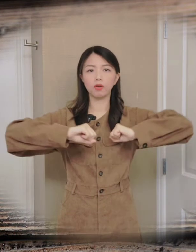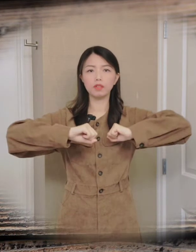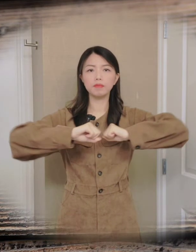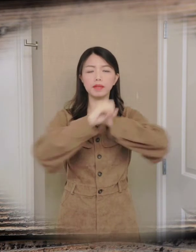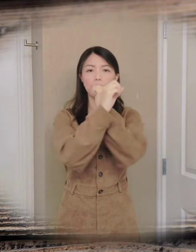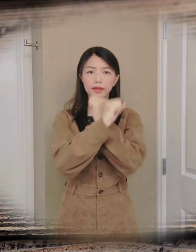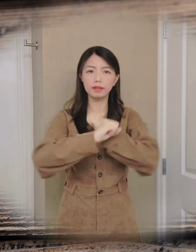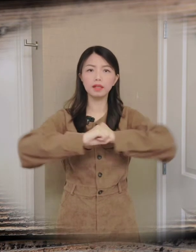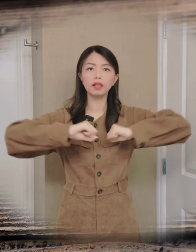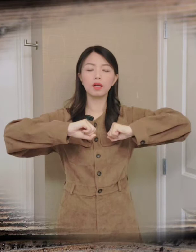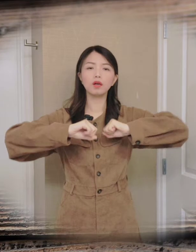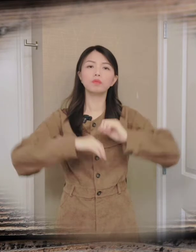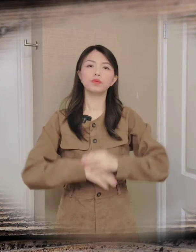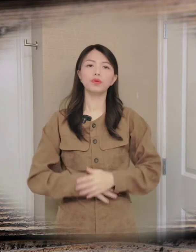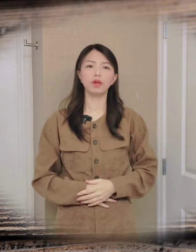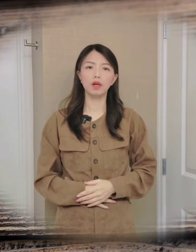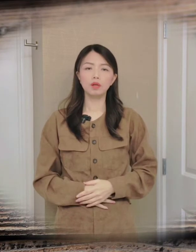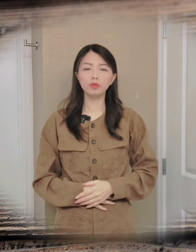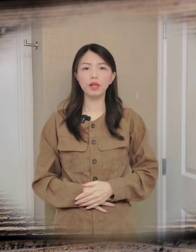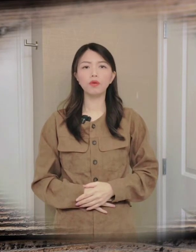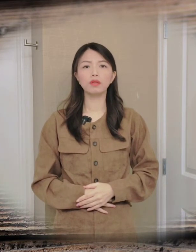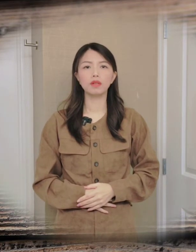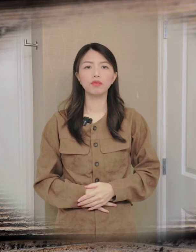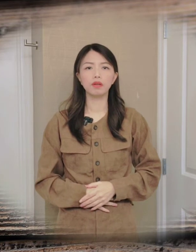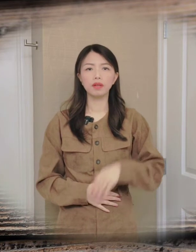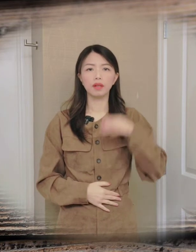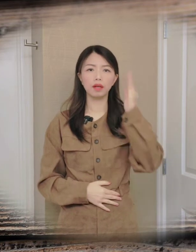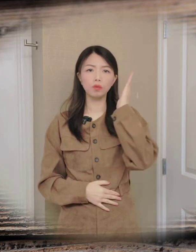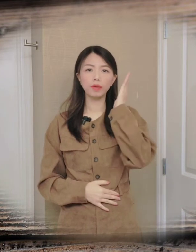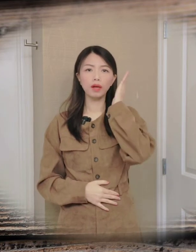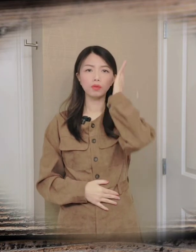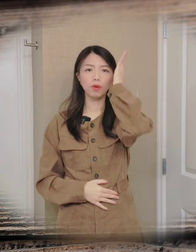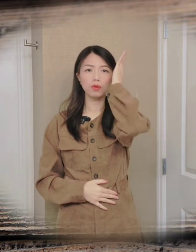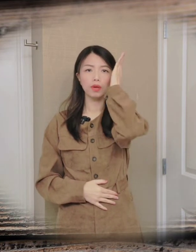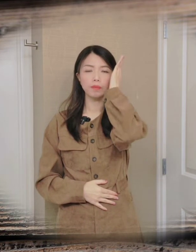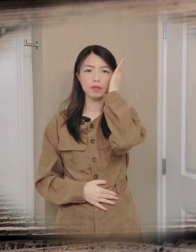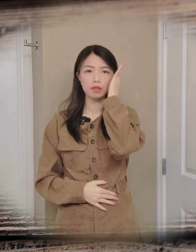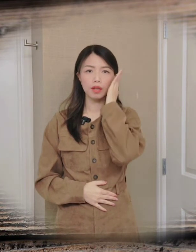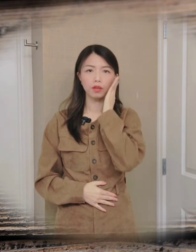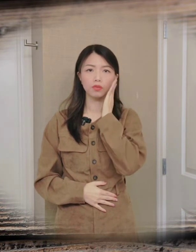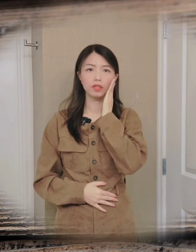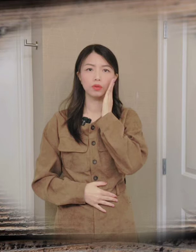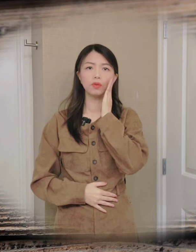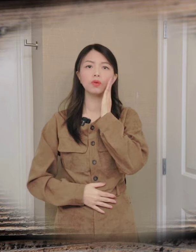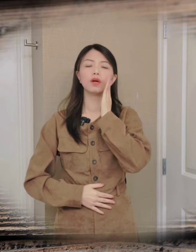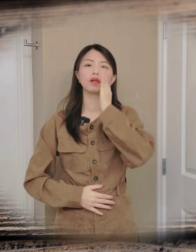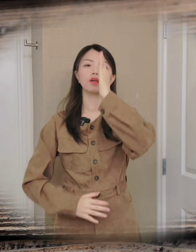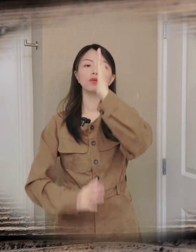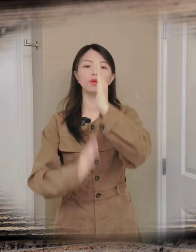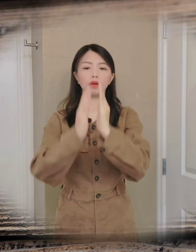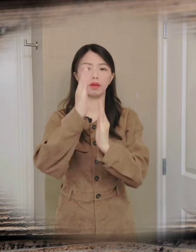넓다 이런 뜻입니다. 들, 풀. 풀이라고 하는 뜻의 수어는 손바닥으로 얼굴을 한번 스쳐 내려가